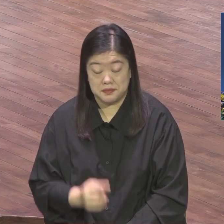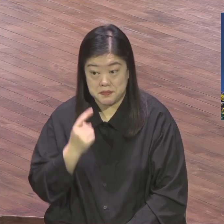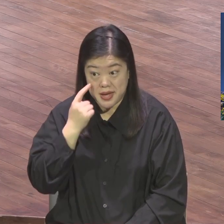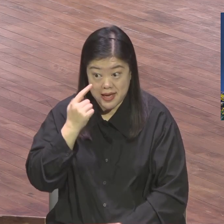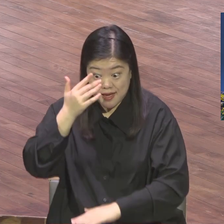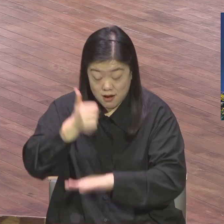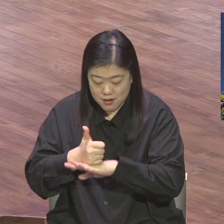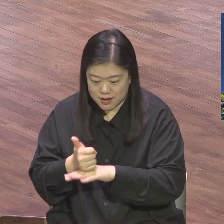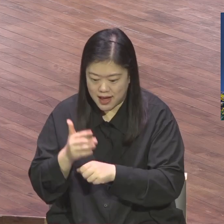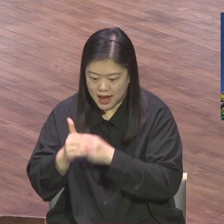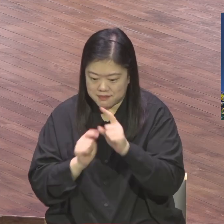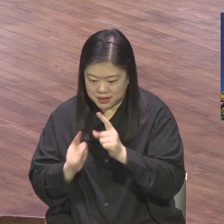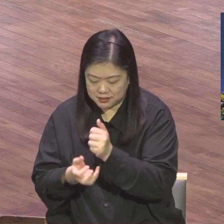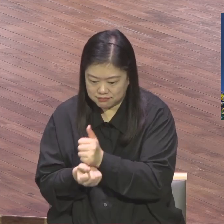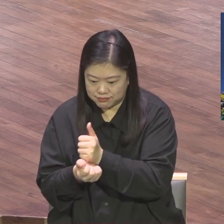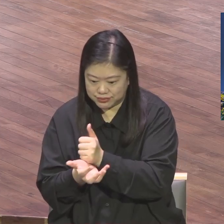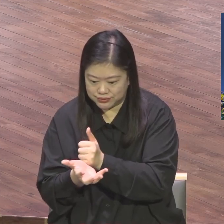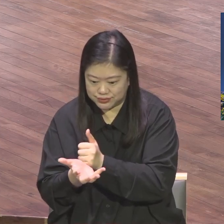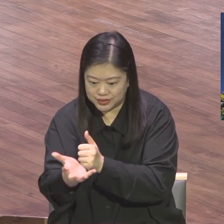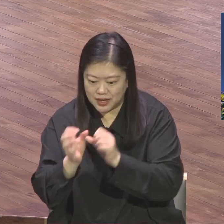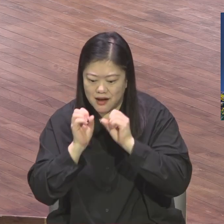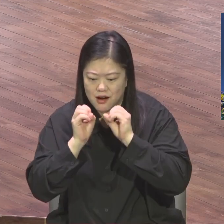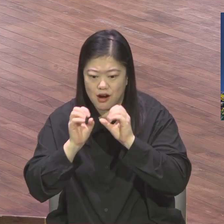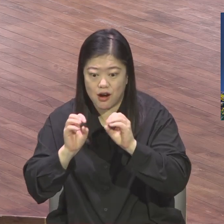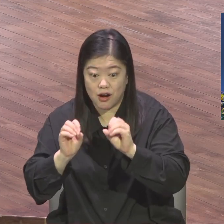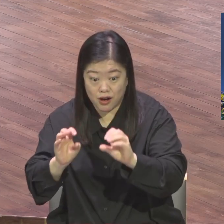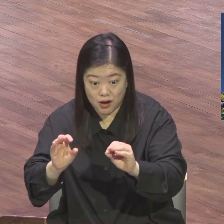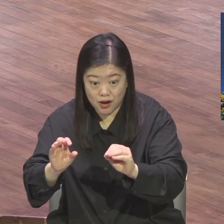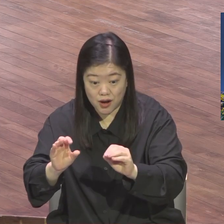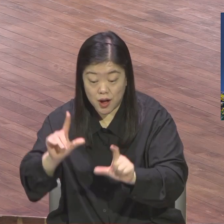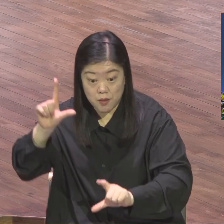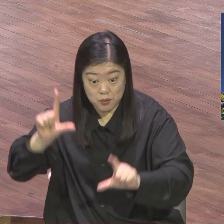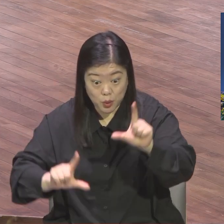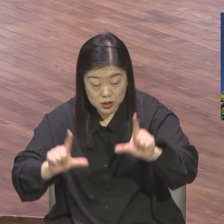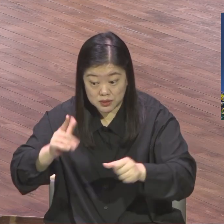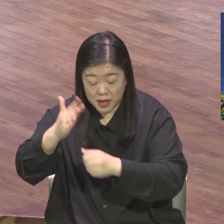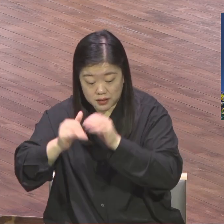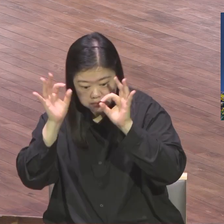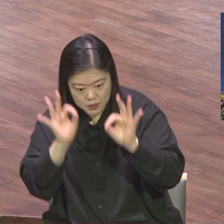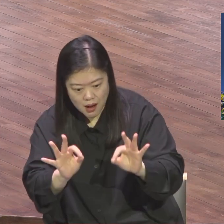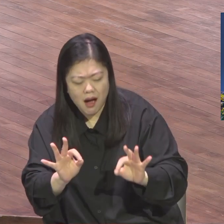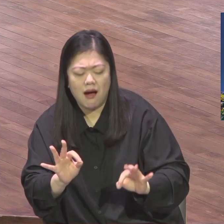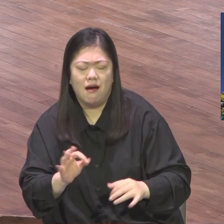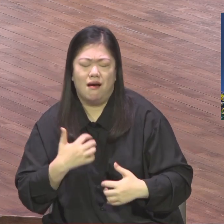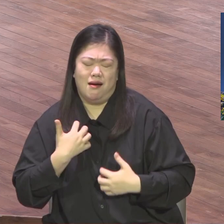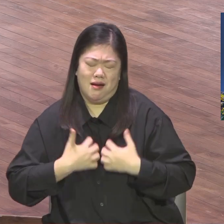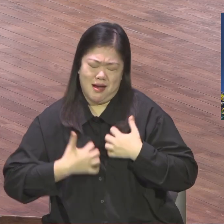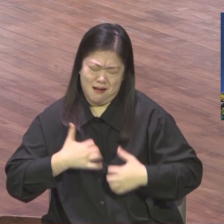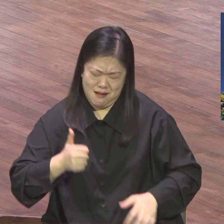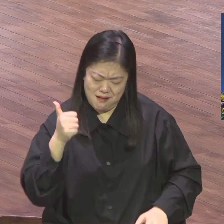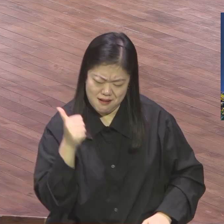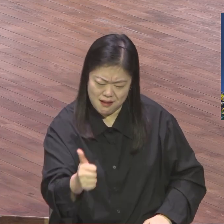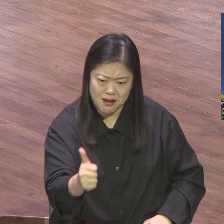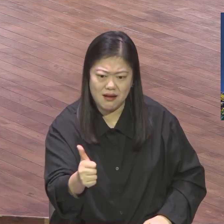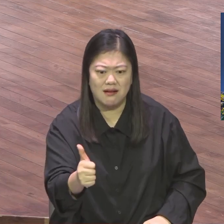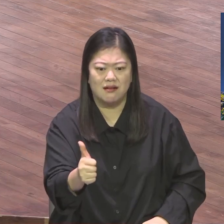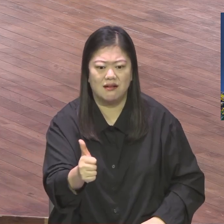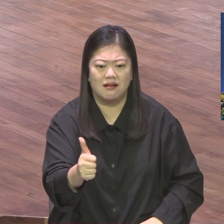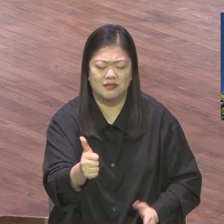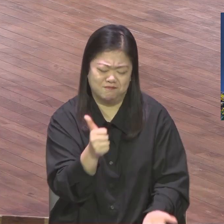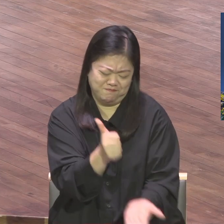세워가면서 하나님의 마음을 기쁘시게 하는, 하나님이 나를 보면서 기뻐서 어쩔 줄